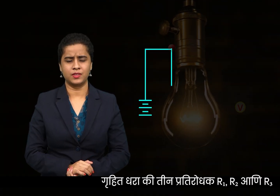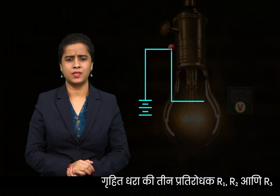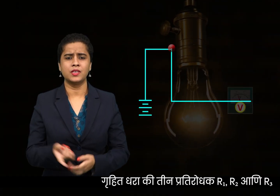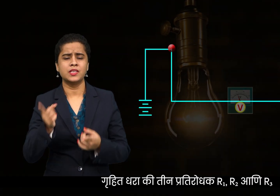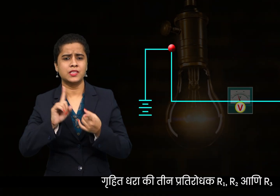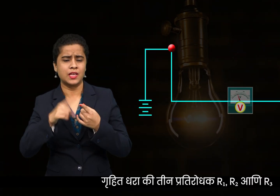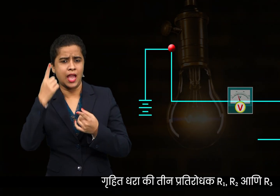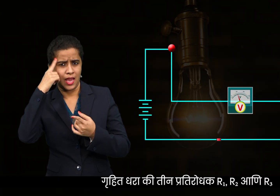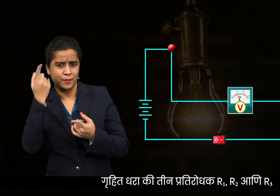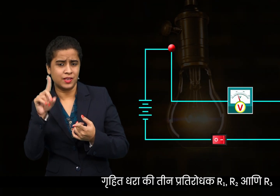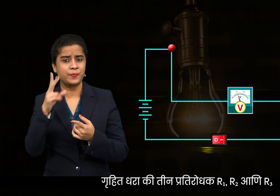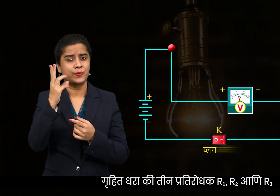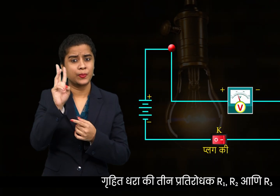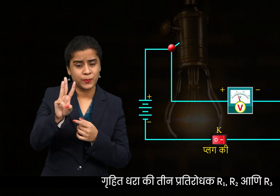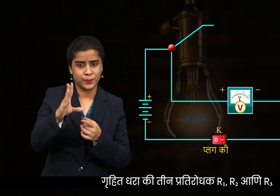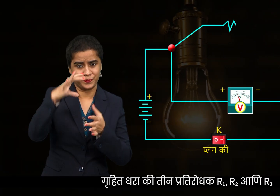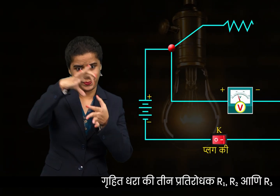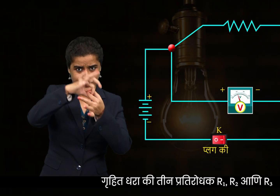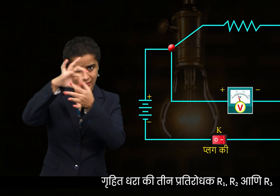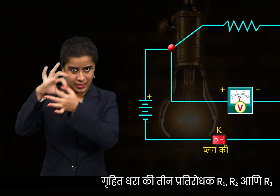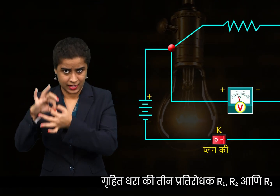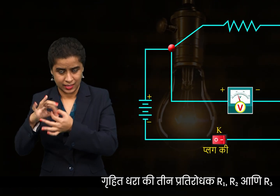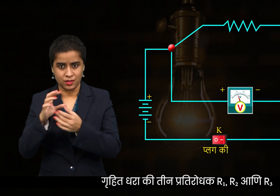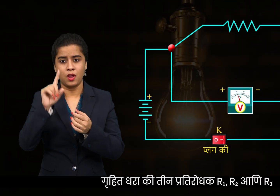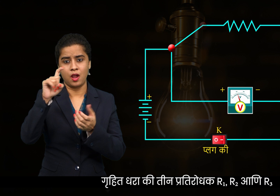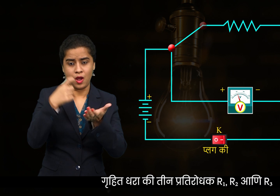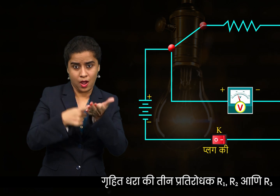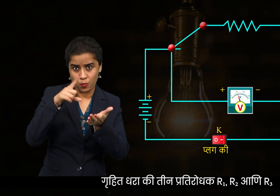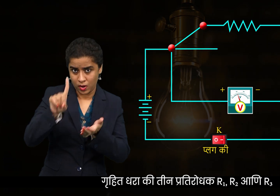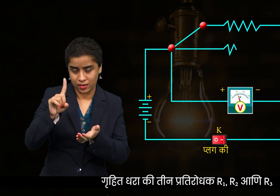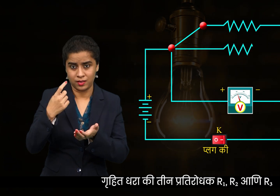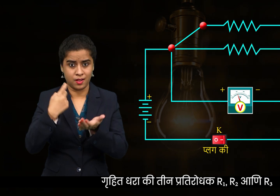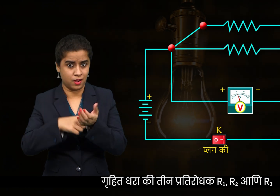गृहीत धरा की 3 प्रतिरोधक R1, R2 आणि R3